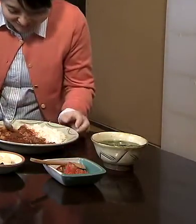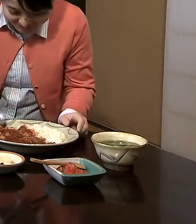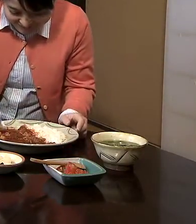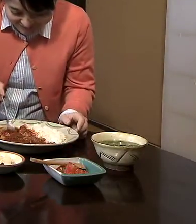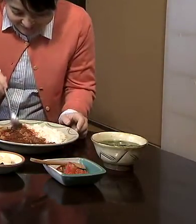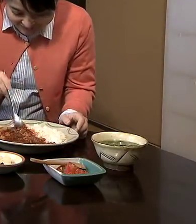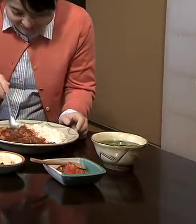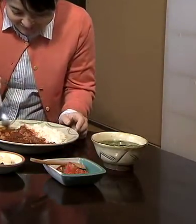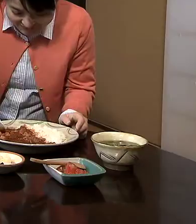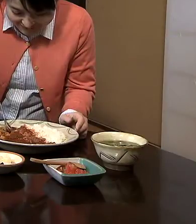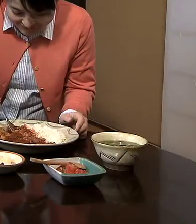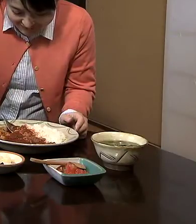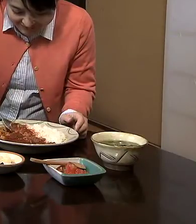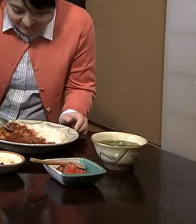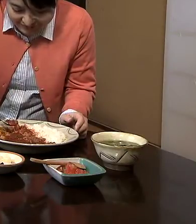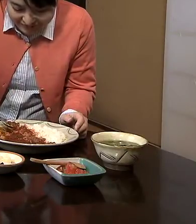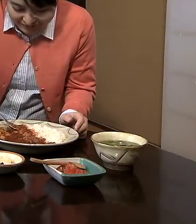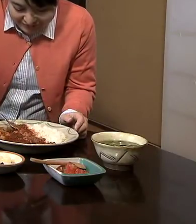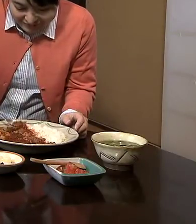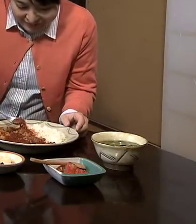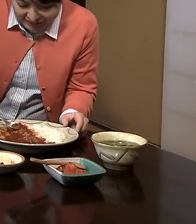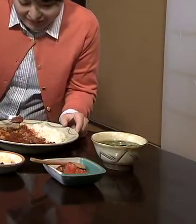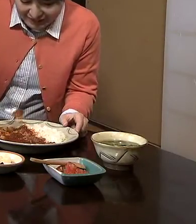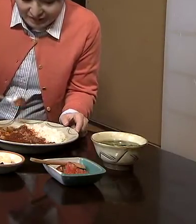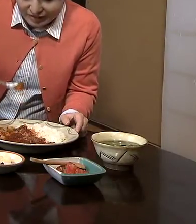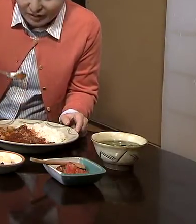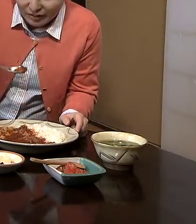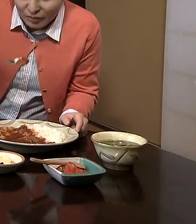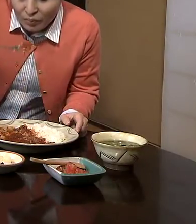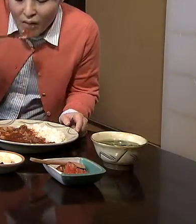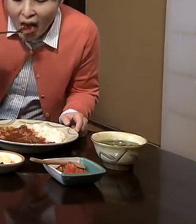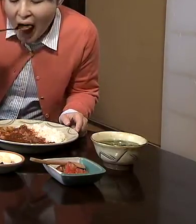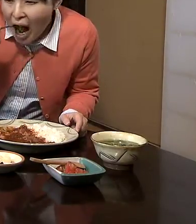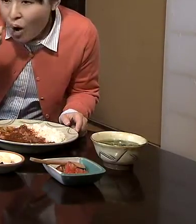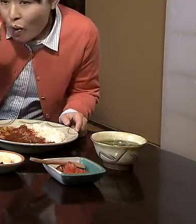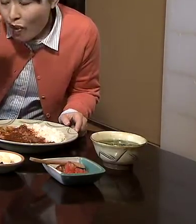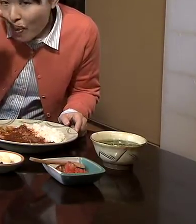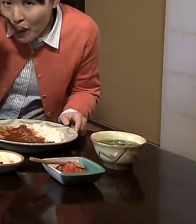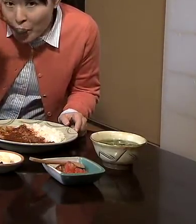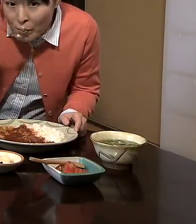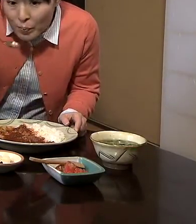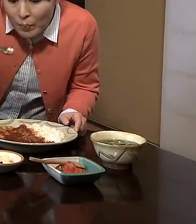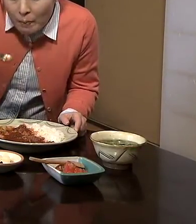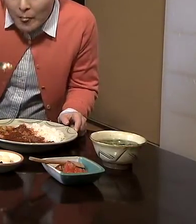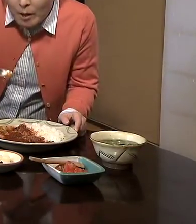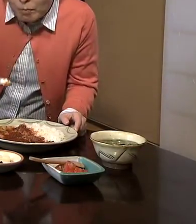ハヤシライスの器はクリーム色の洋皿、丸みがかった模様がついている。